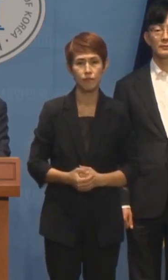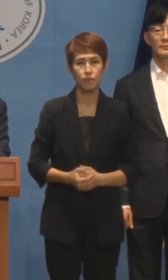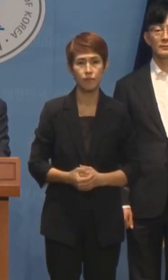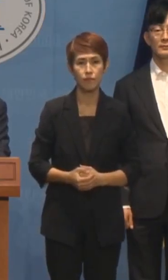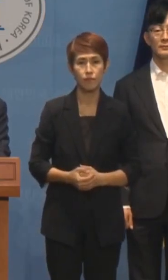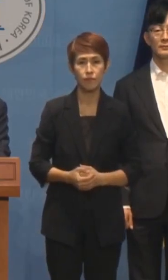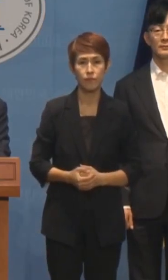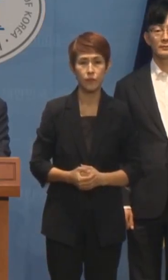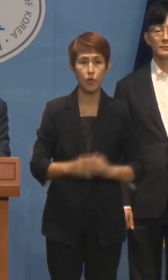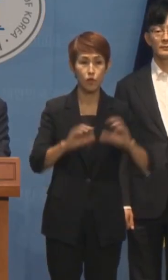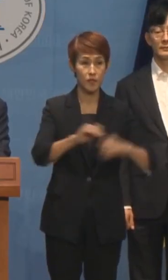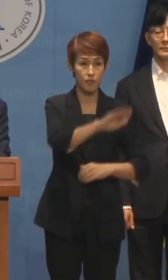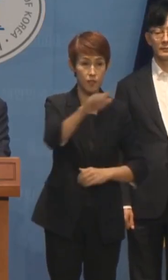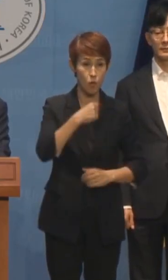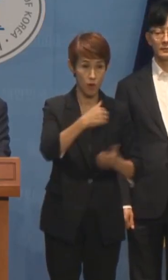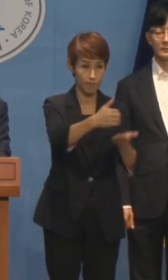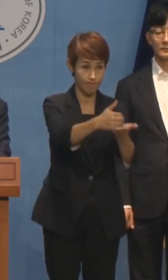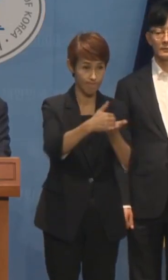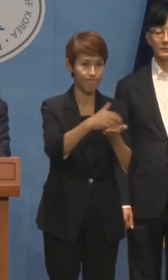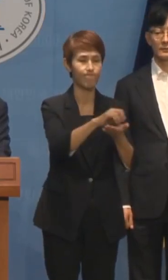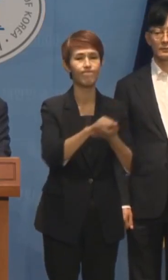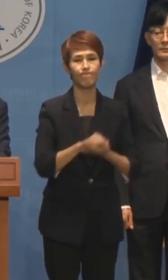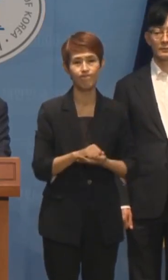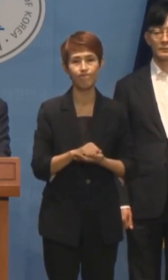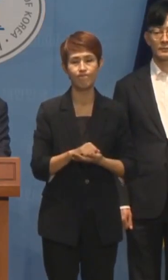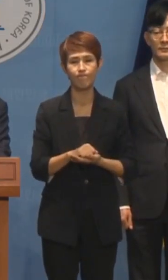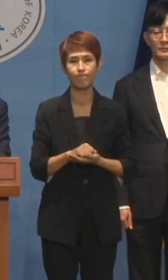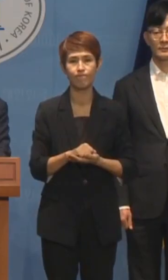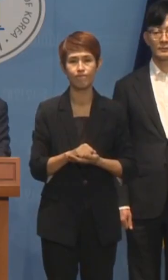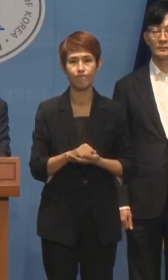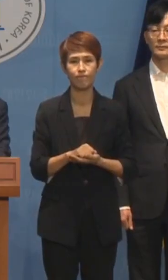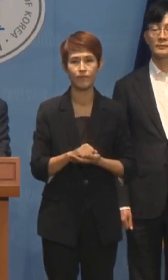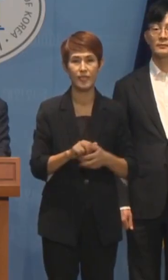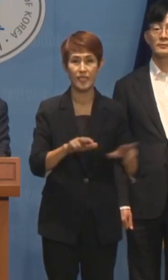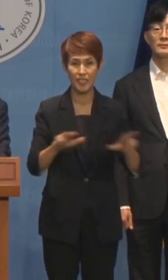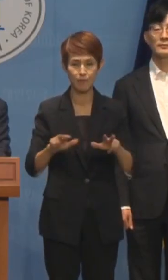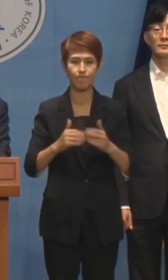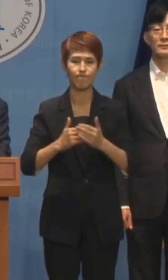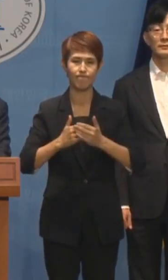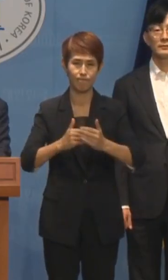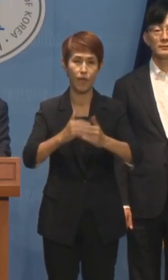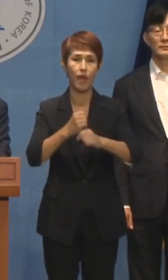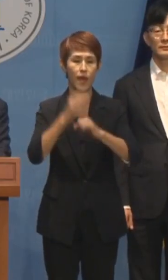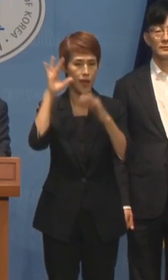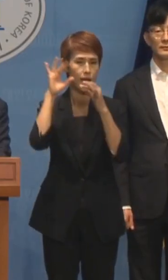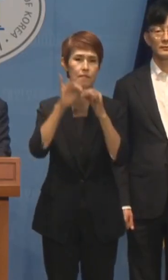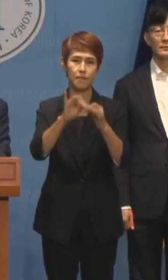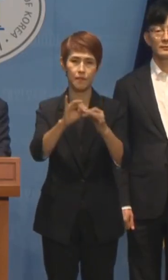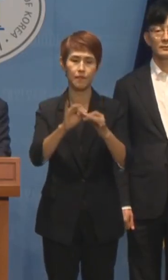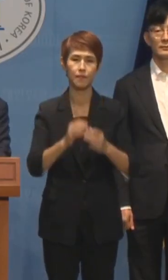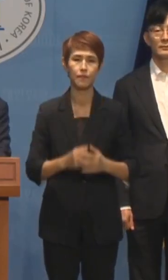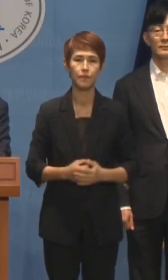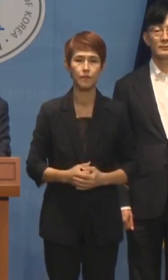특위는 이러한 국민적 요구를 받들어서 즉시 집행하자는 데 의견을